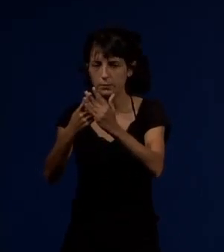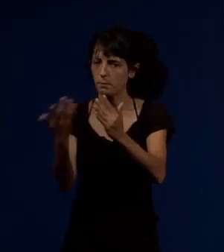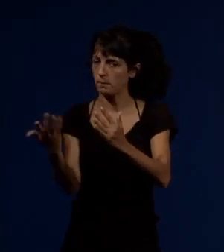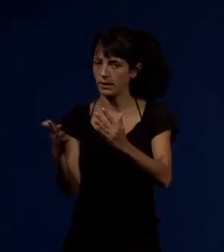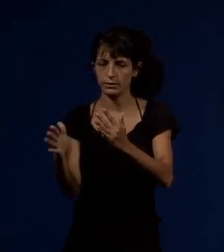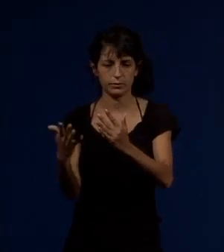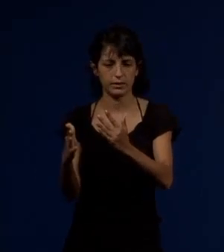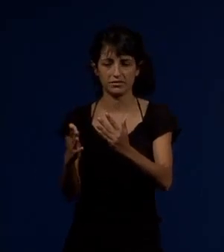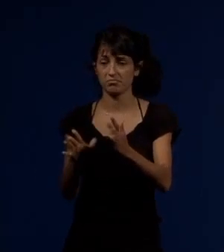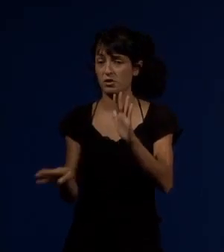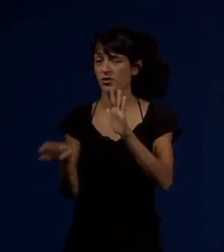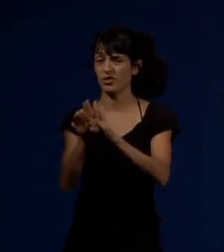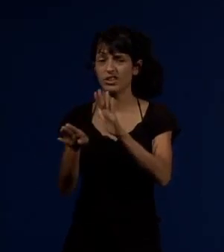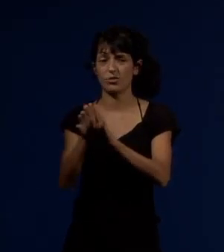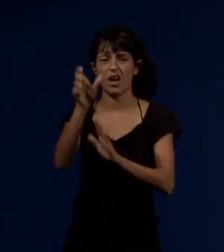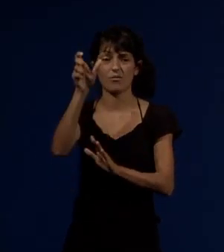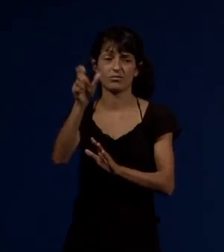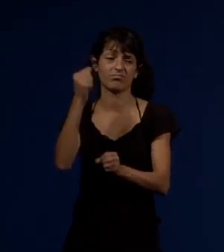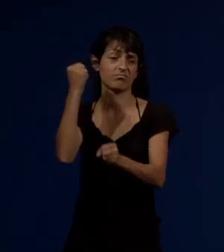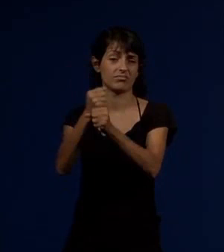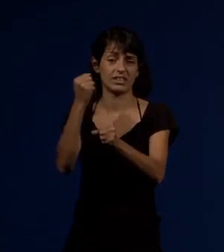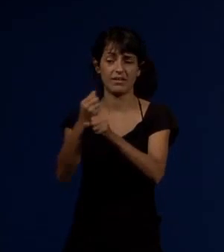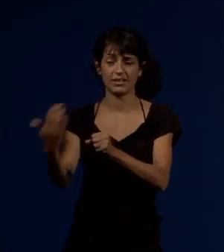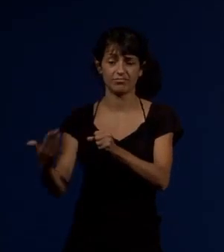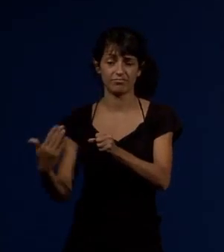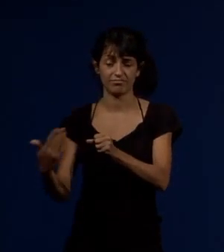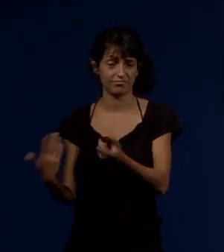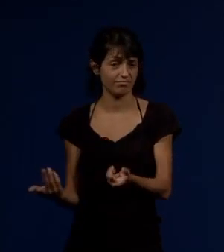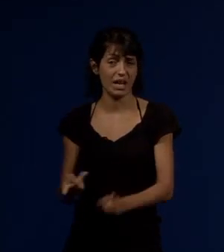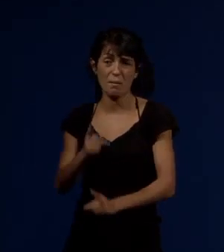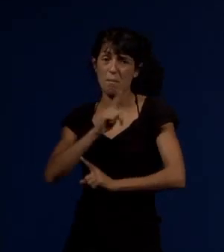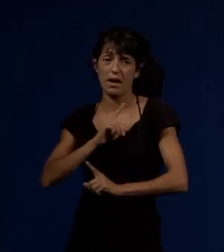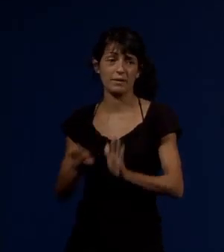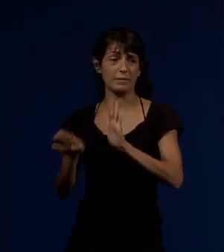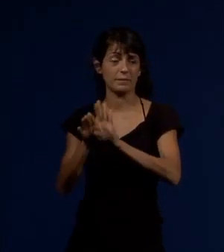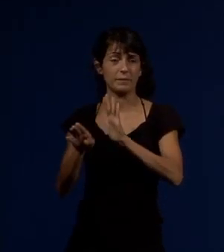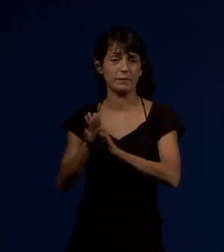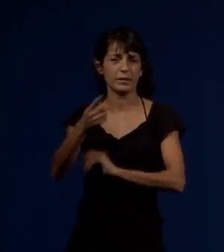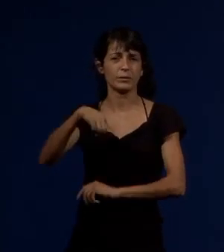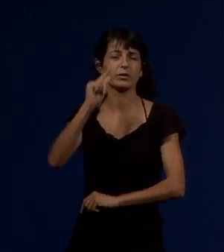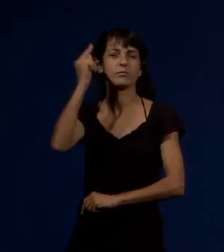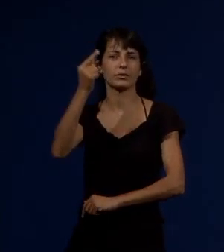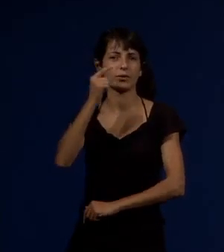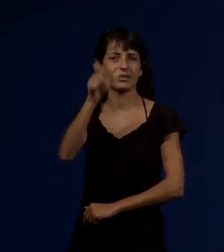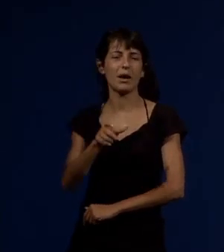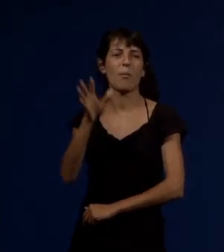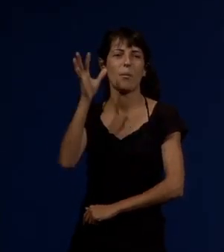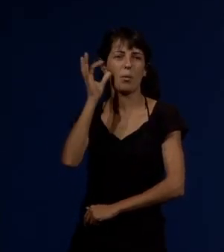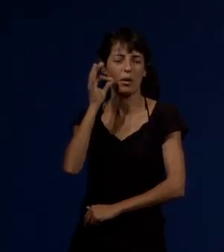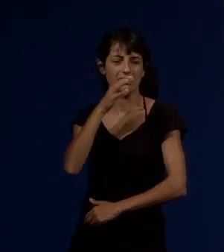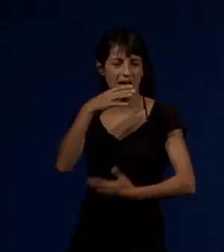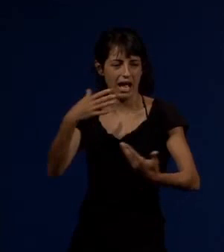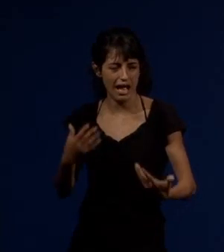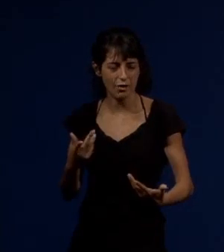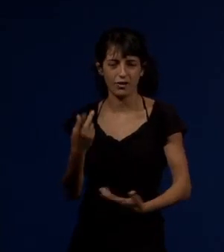con traballos precarios, seguimos con longas tempadas no paro. Vos dadevos conta como as mulleres deste país, con esa situación, con